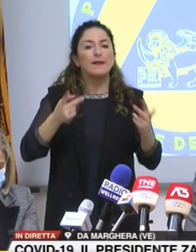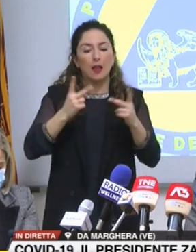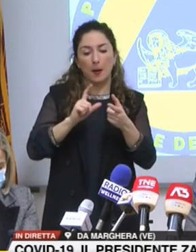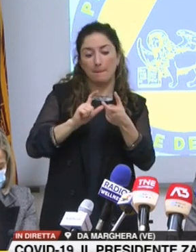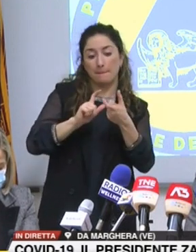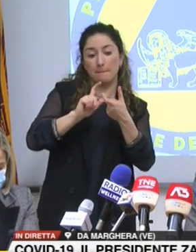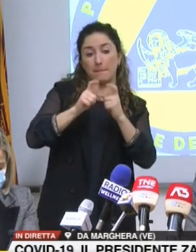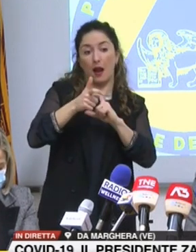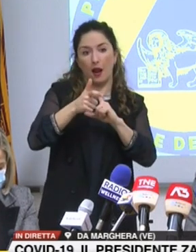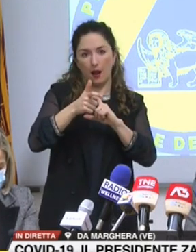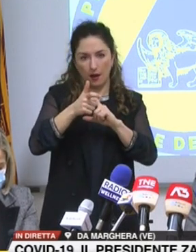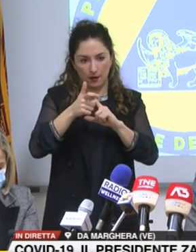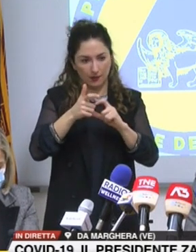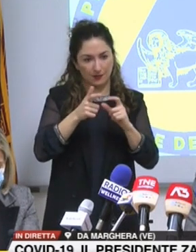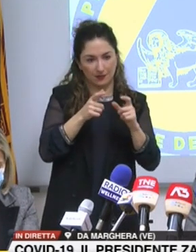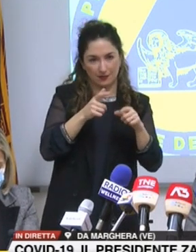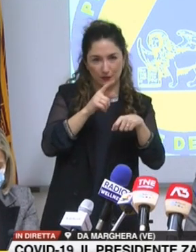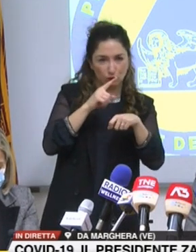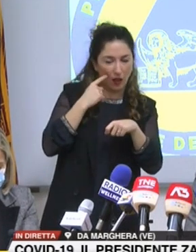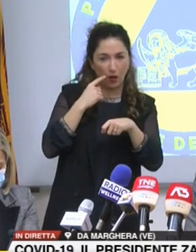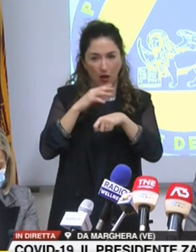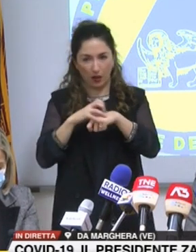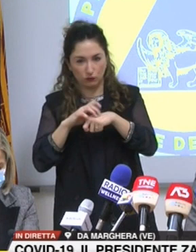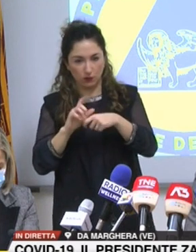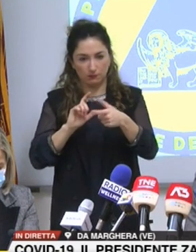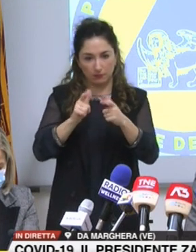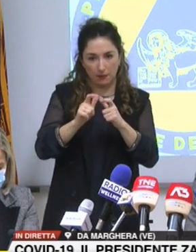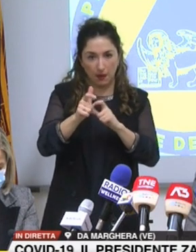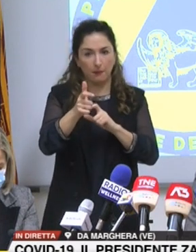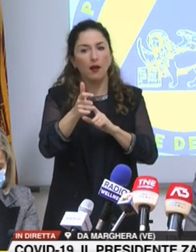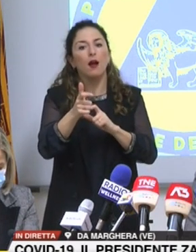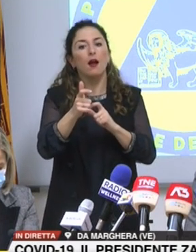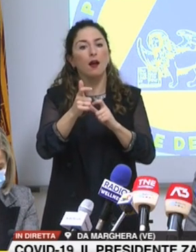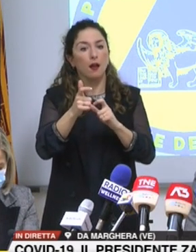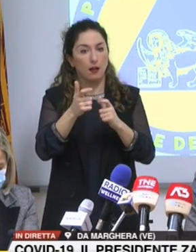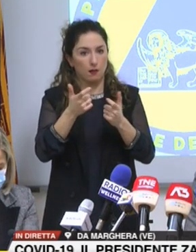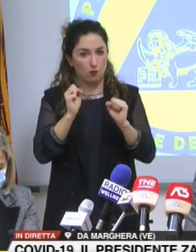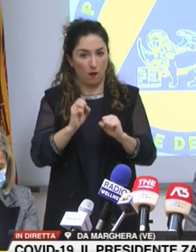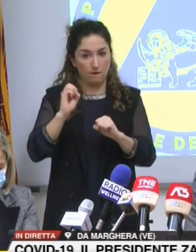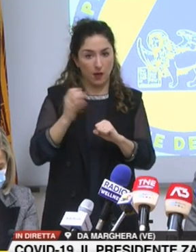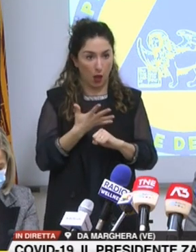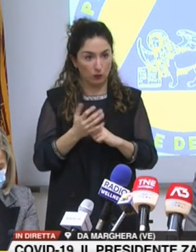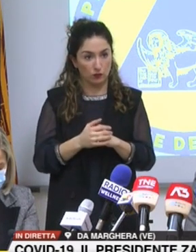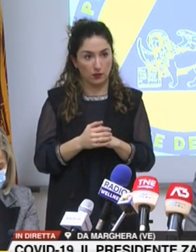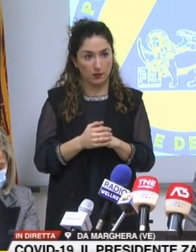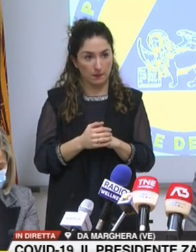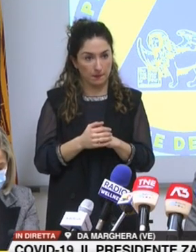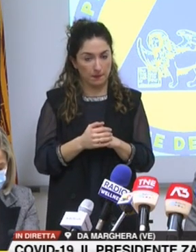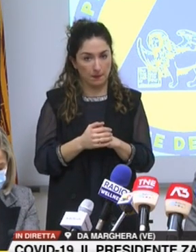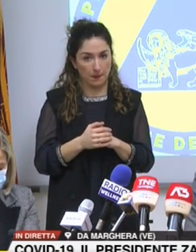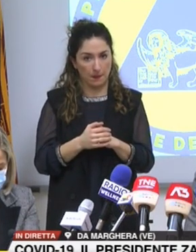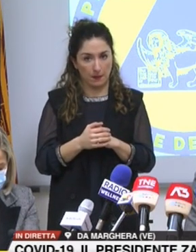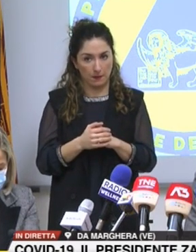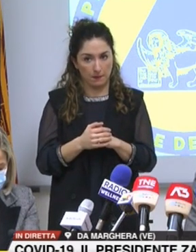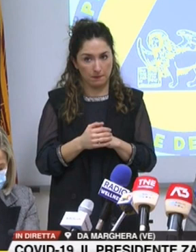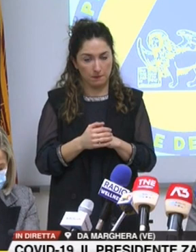zona è molto più repentino rispetto a prima, perché oggi si introduce il livello dello scenario che prima non pesava sul passaggio